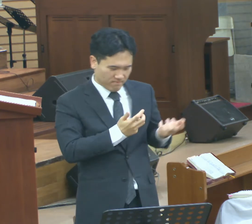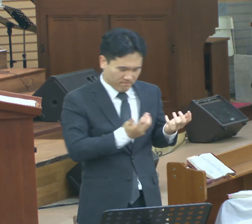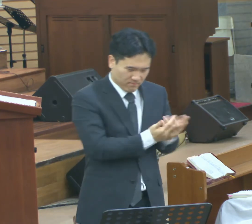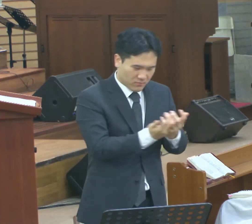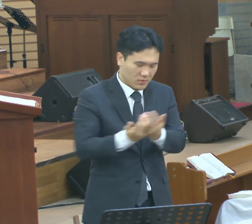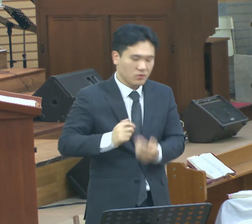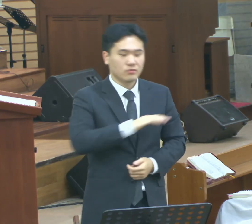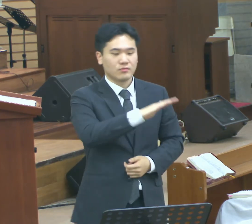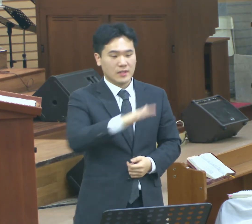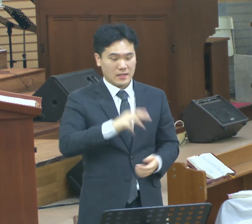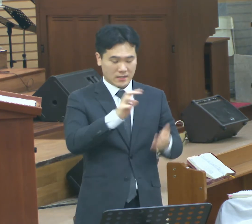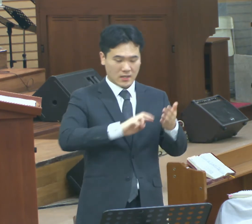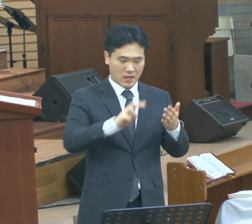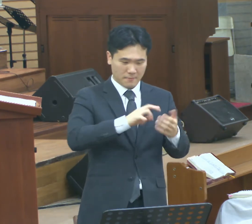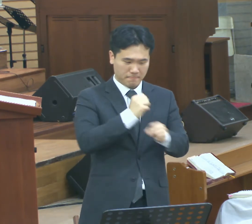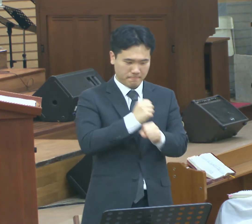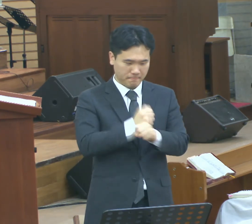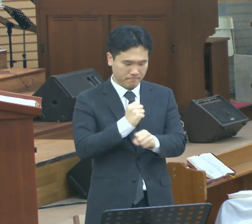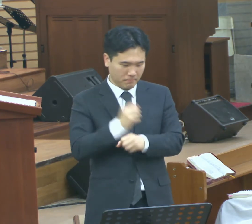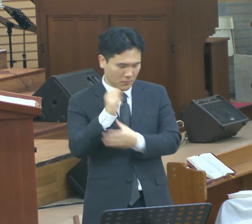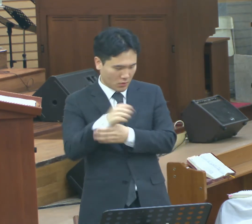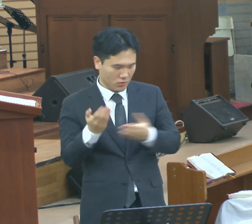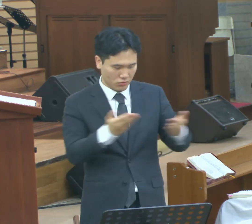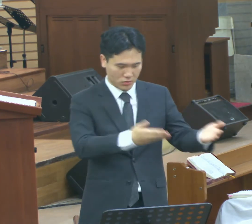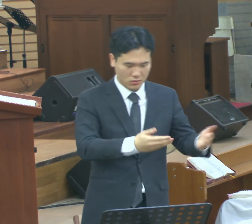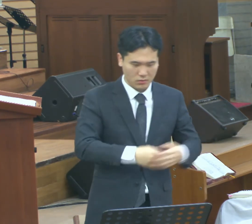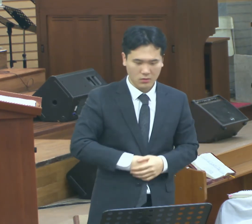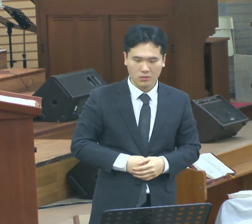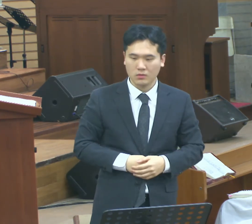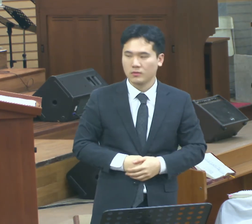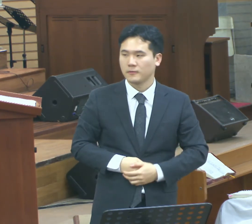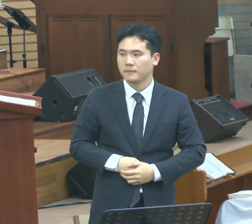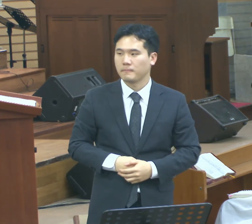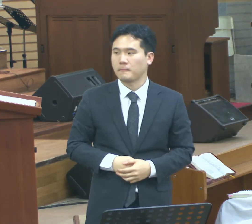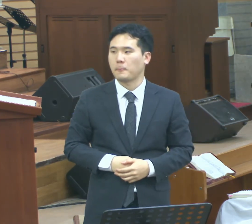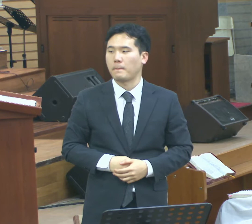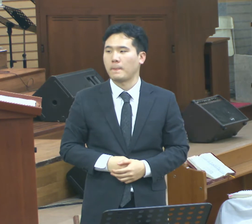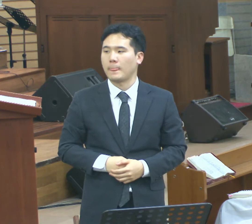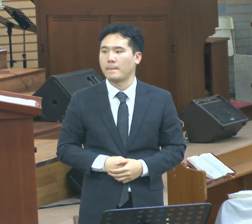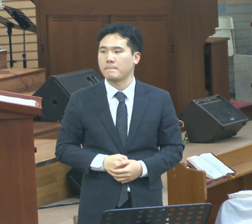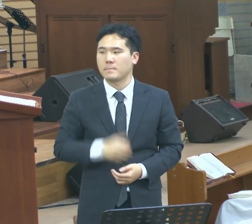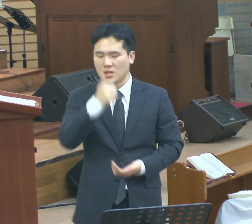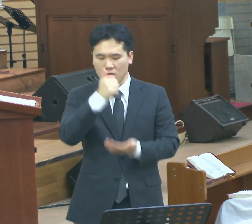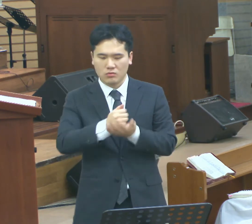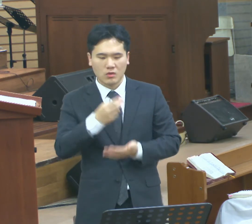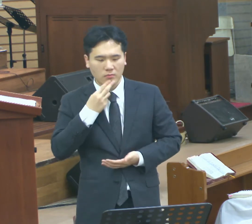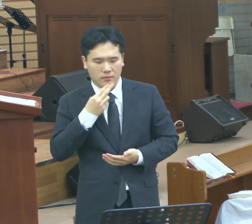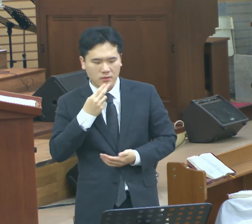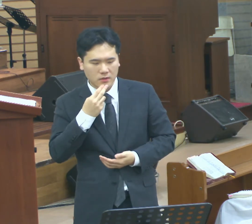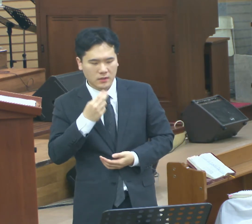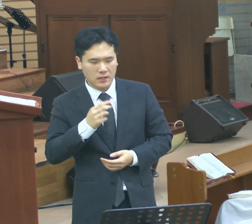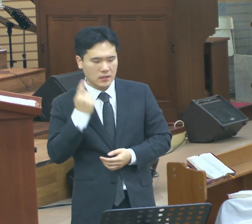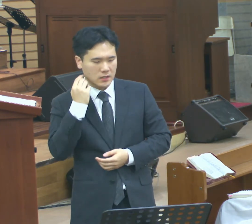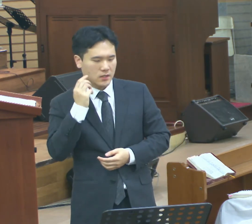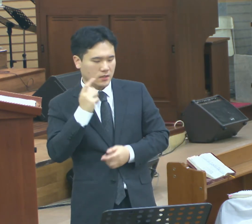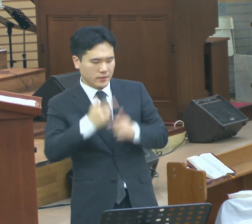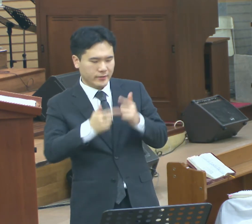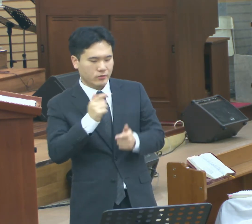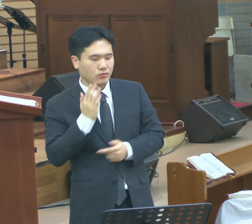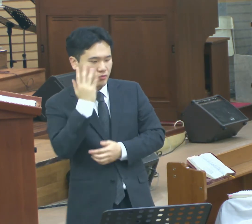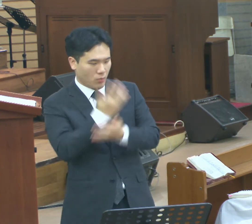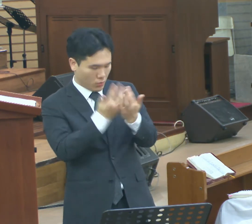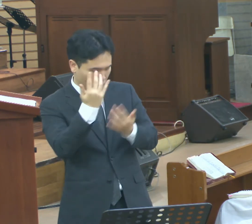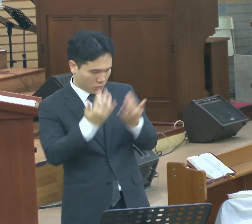찬양을 쉬고 찬양하는데 떨떠름한 모습으로 찬양할 때가 있을지 모르지만 죄 없는 수목들과